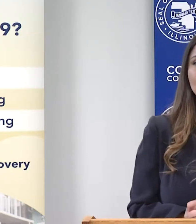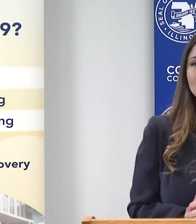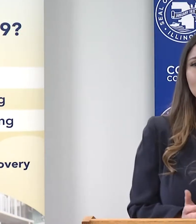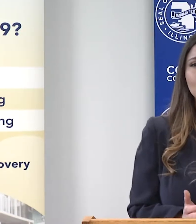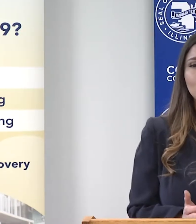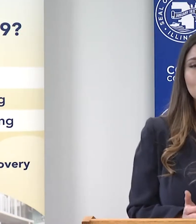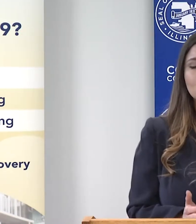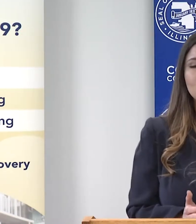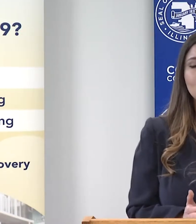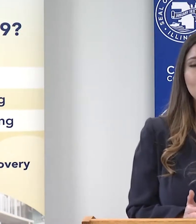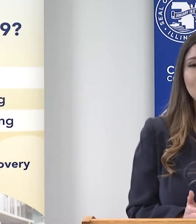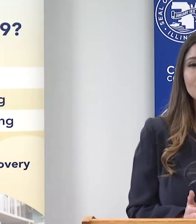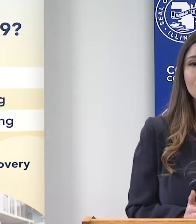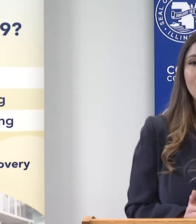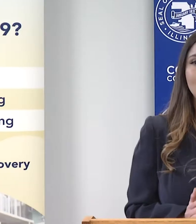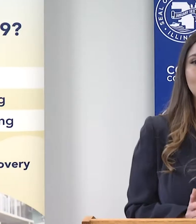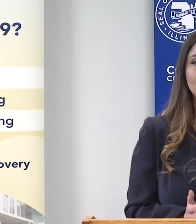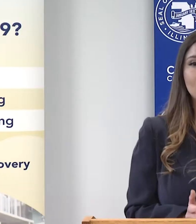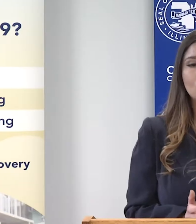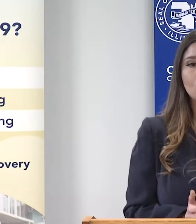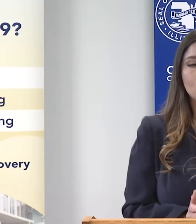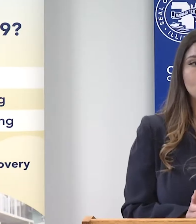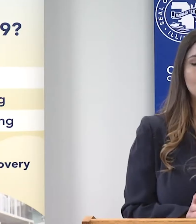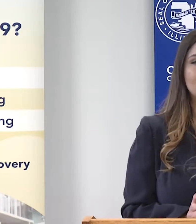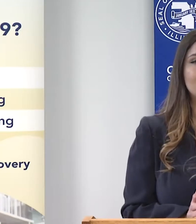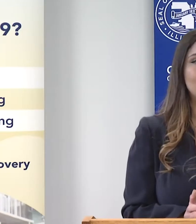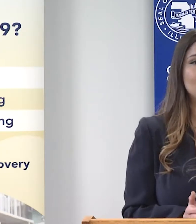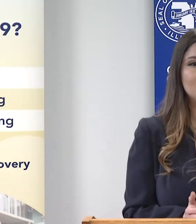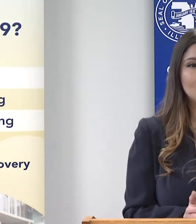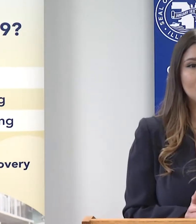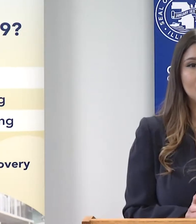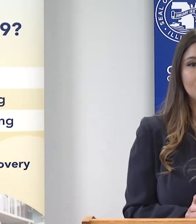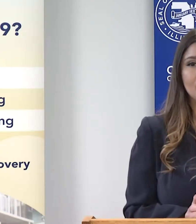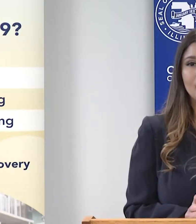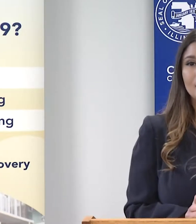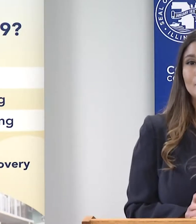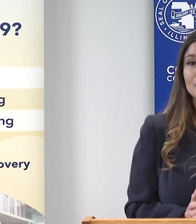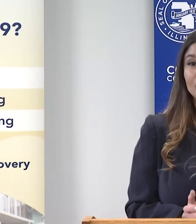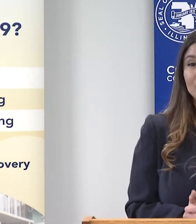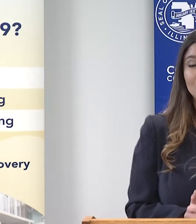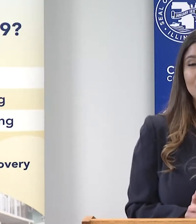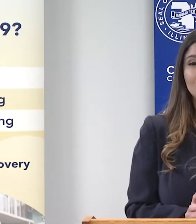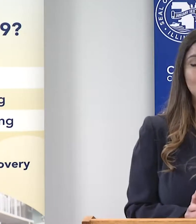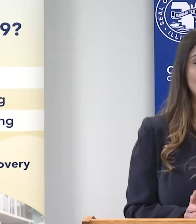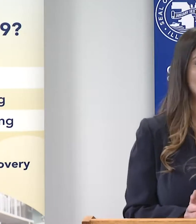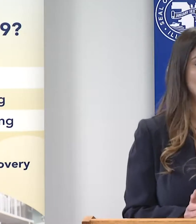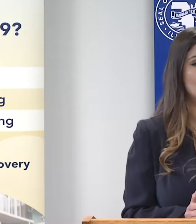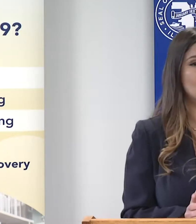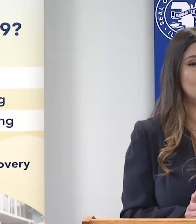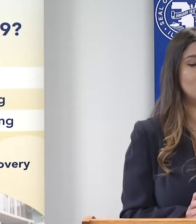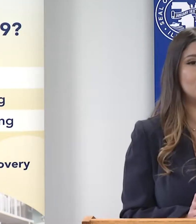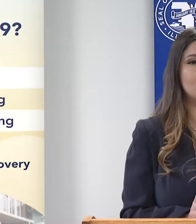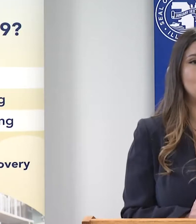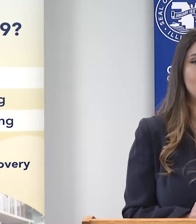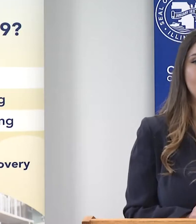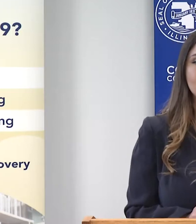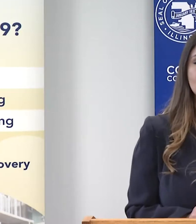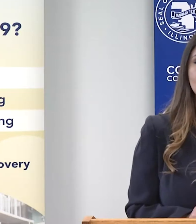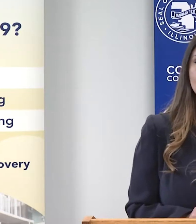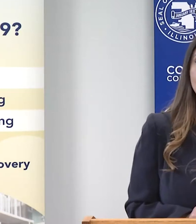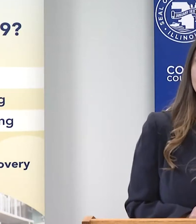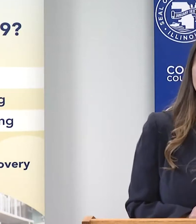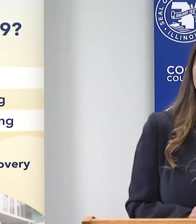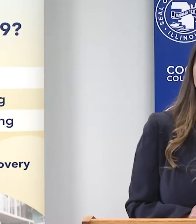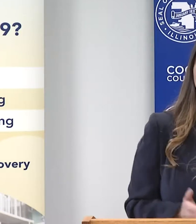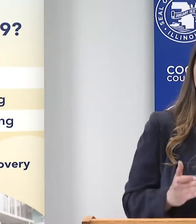Estamos sumamente orgullosos de no nomás apoyarlo durante la pandemia y específicamente por el buen trabajo que ha